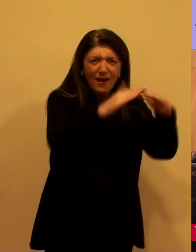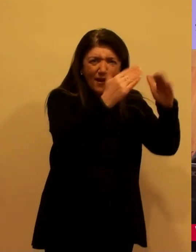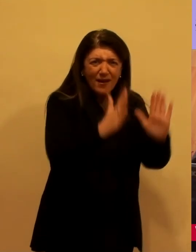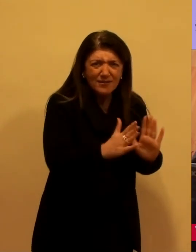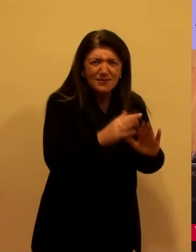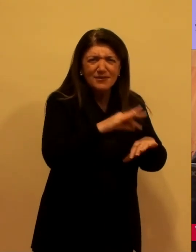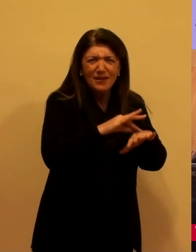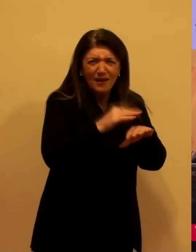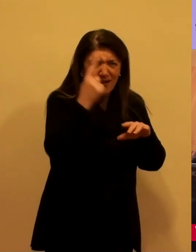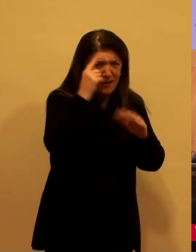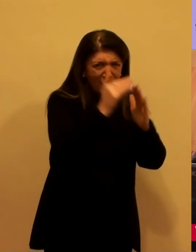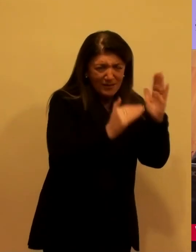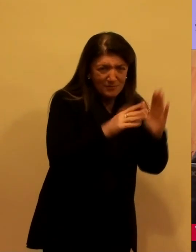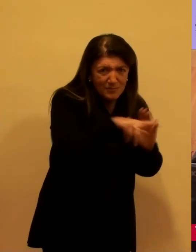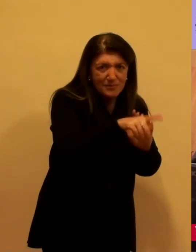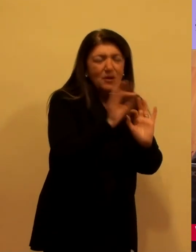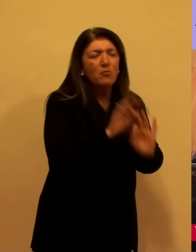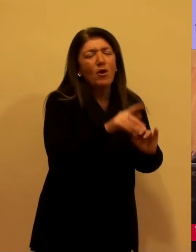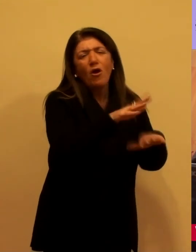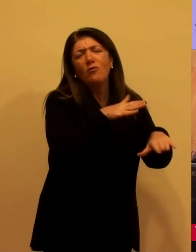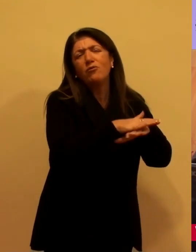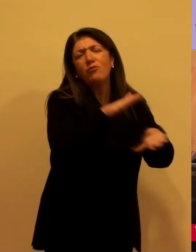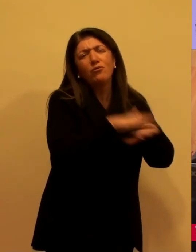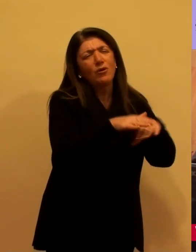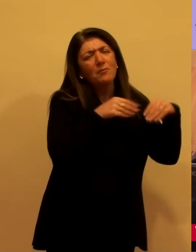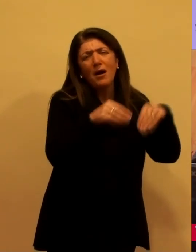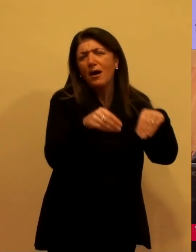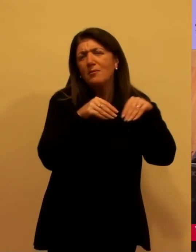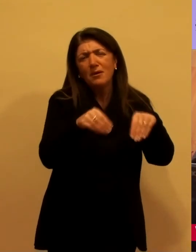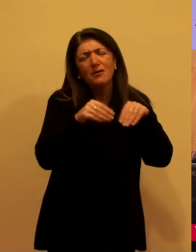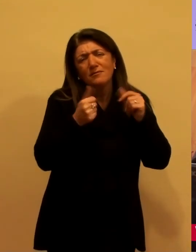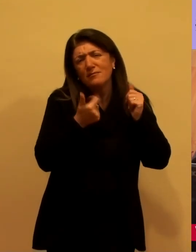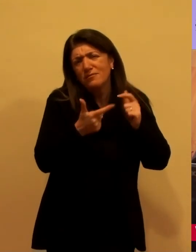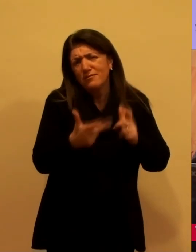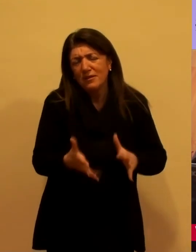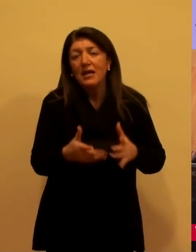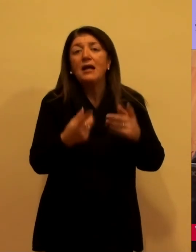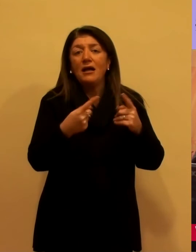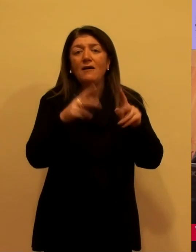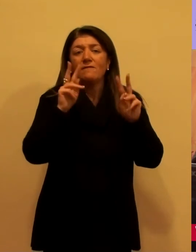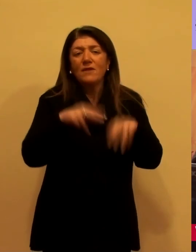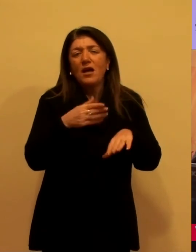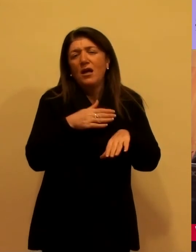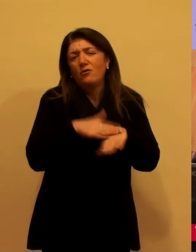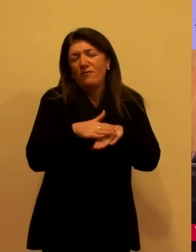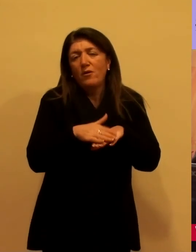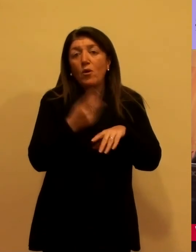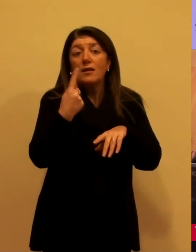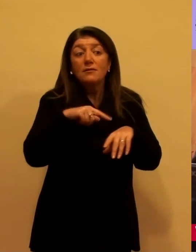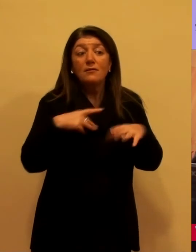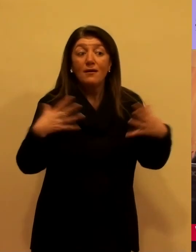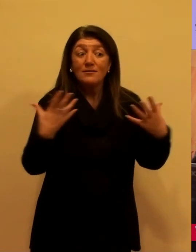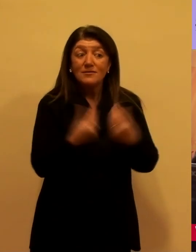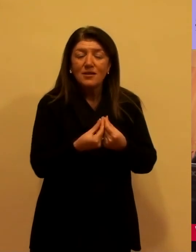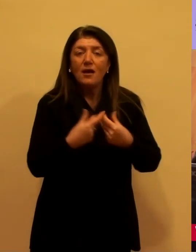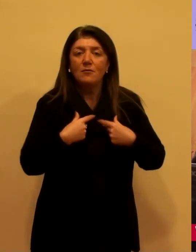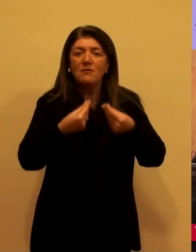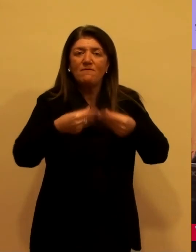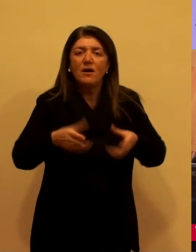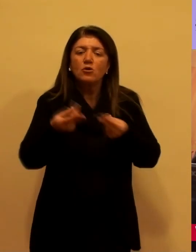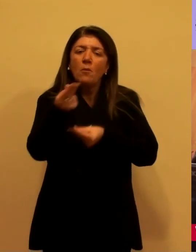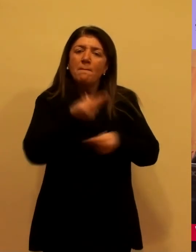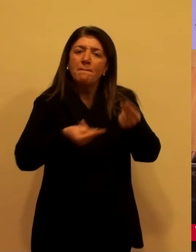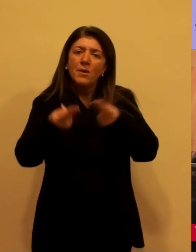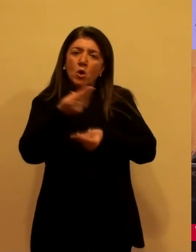proprio dei veramente affezionati, assolutamente sì. E con loro anche abbiamo creato dei progetti interessanti, perché